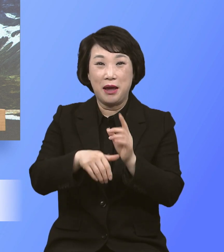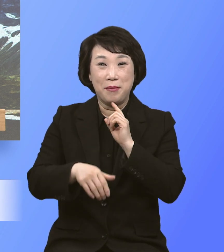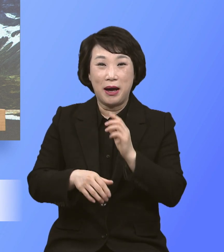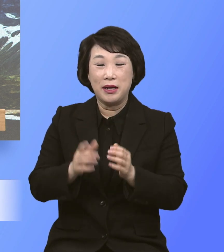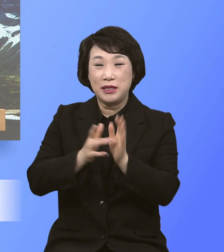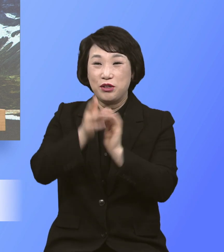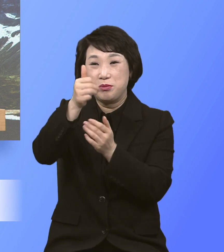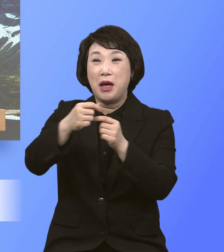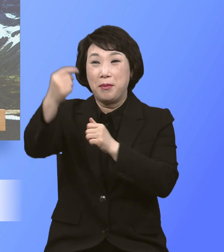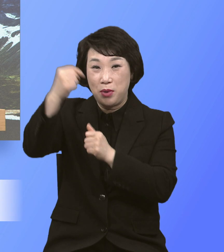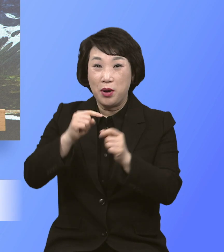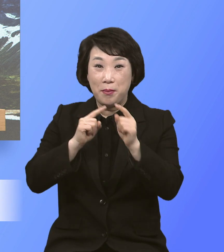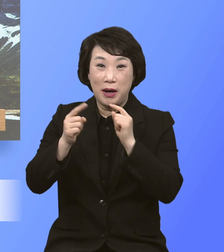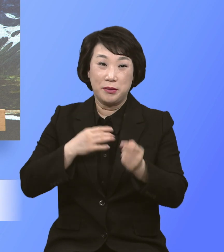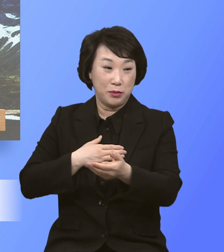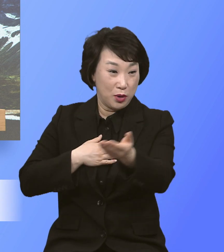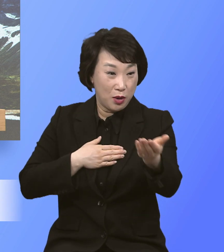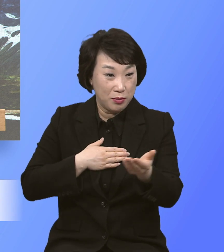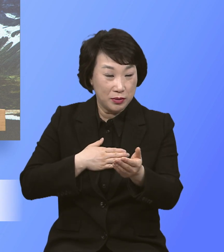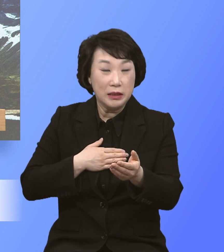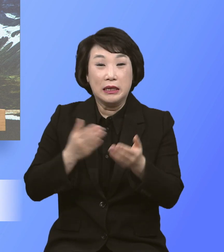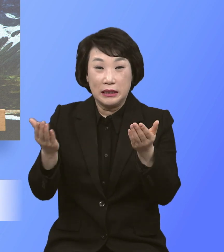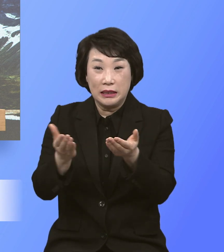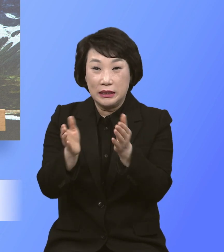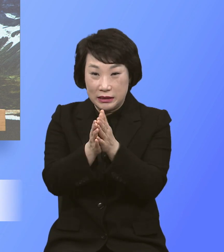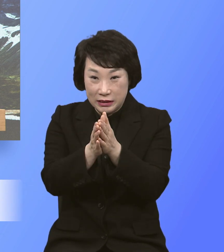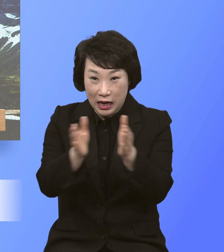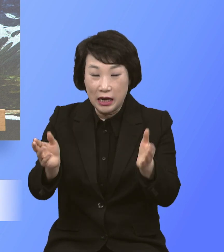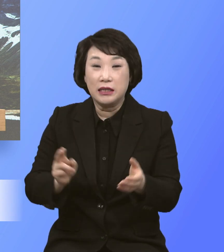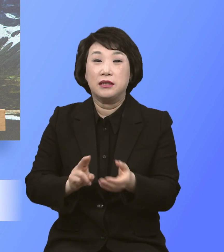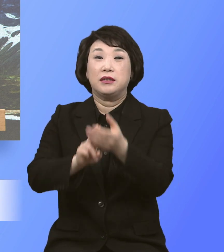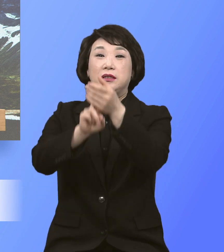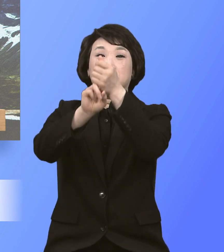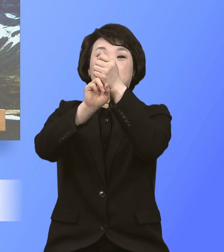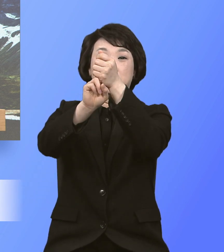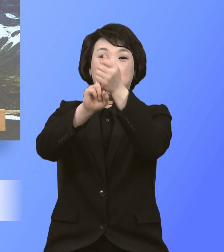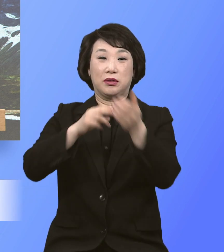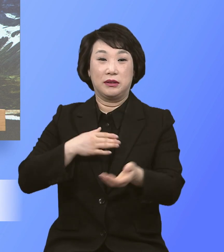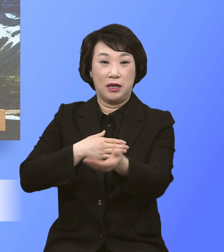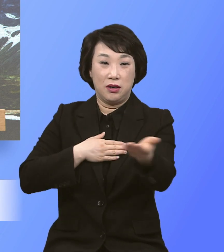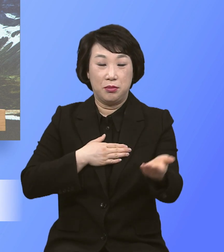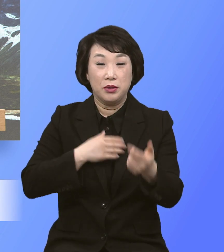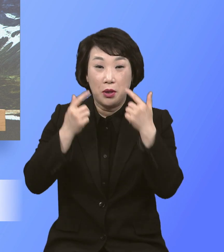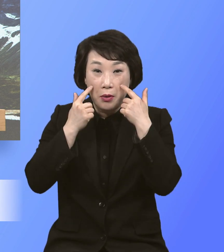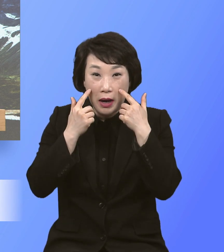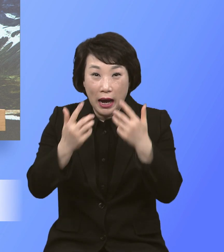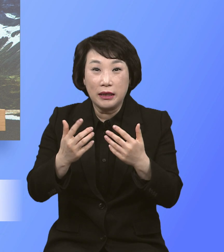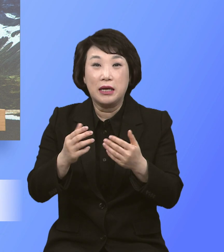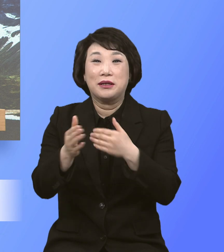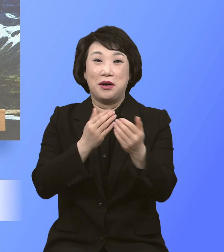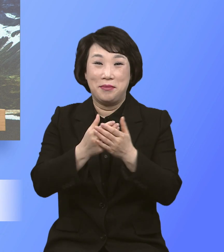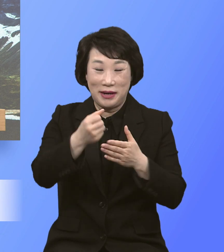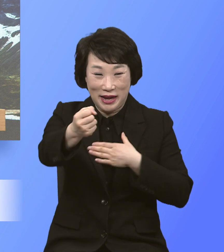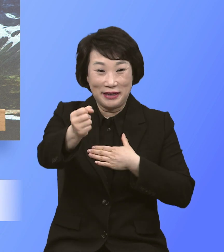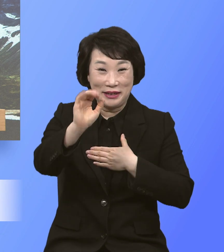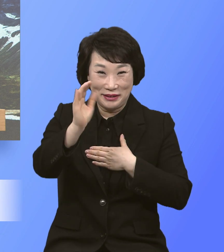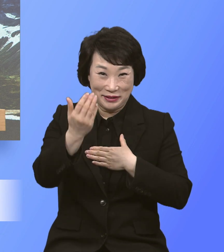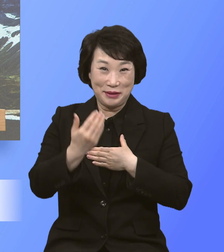그의 명령의 말씀이 일하시는 이적을 여러분에게 확실하게 경험케